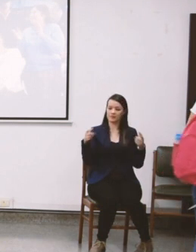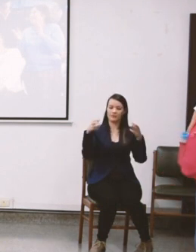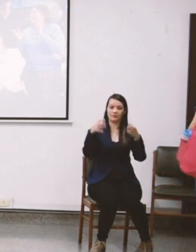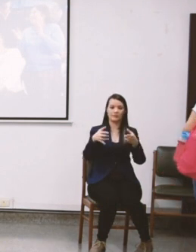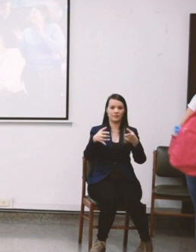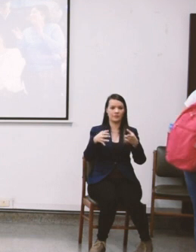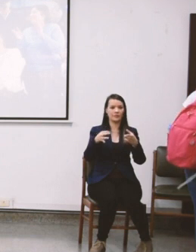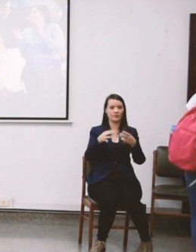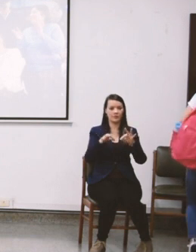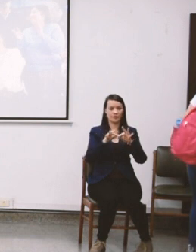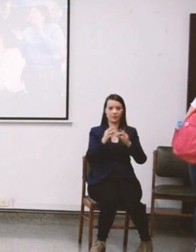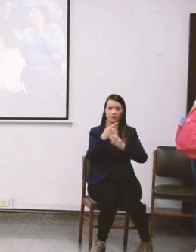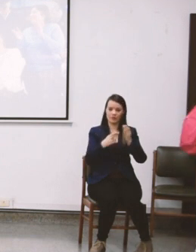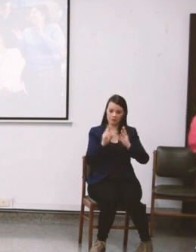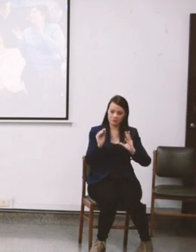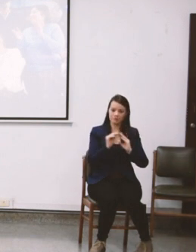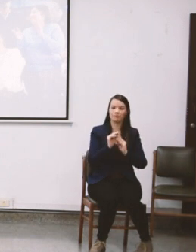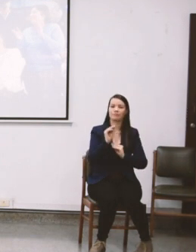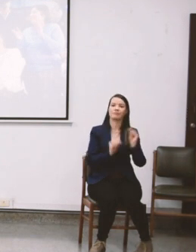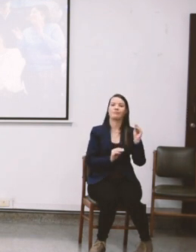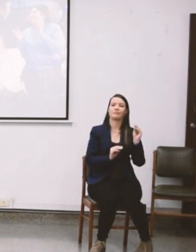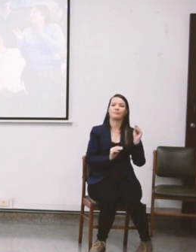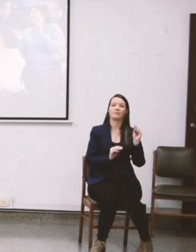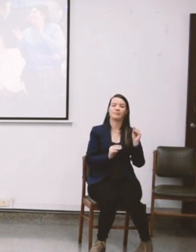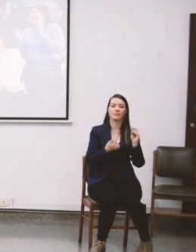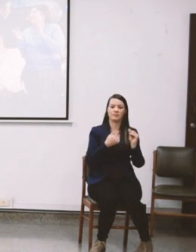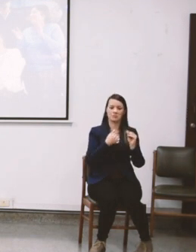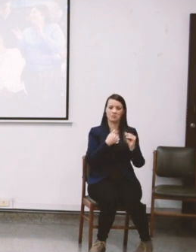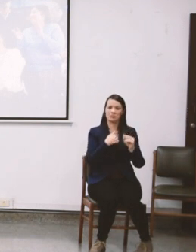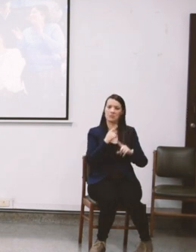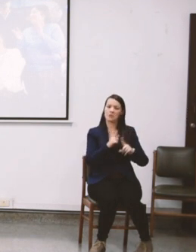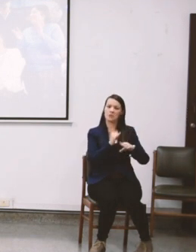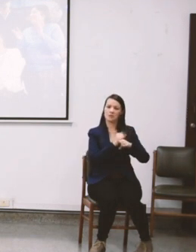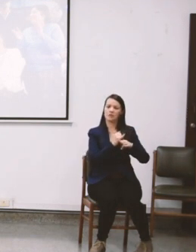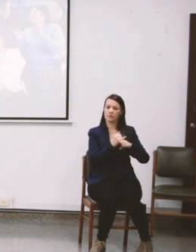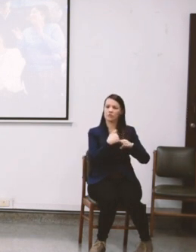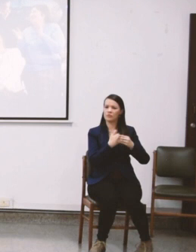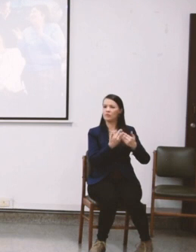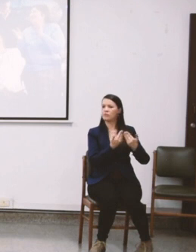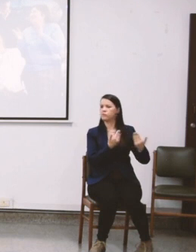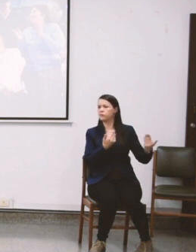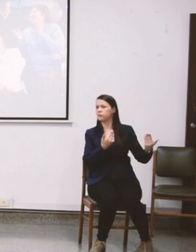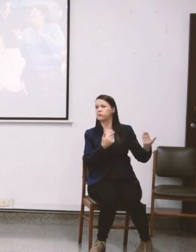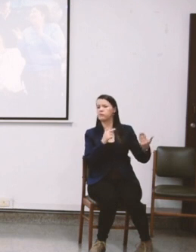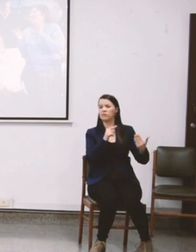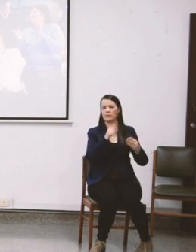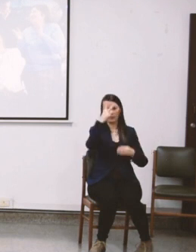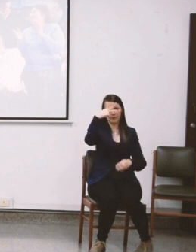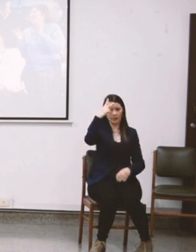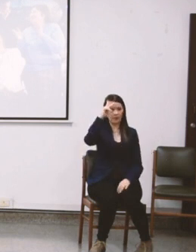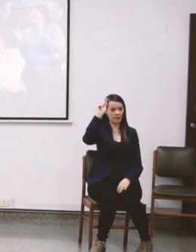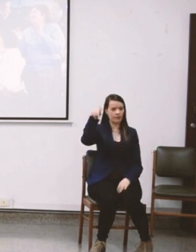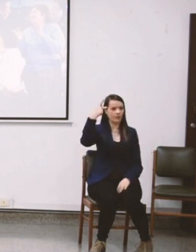también desencuentros, ¿no? Porque yo particularmente sí tomo distancia con algunas fundaciones ahí en México y en Puebla que tienen que